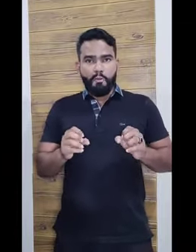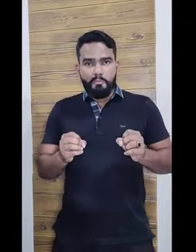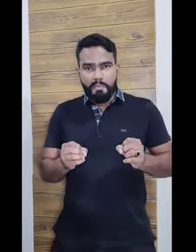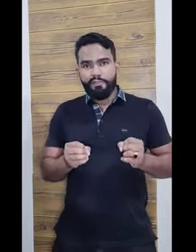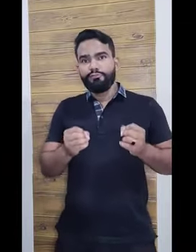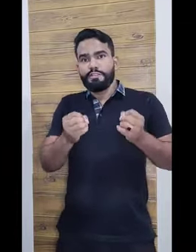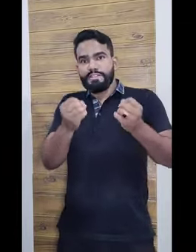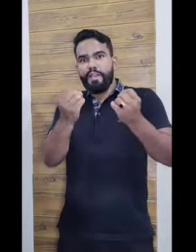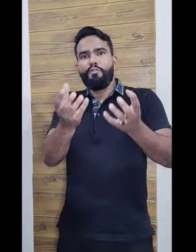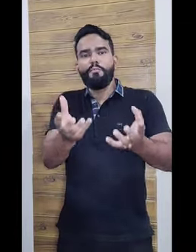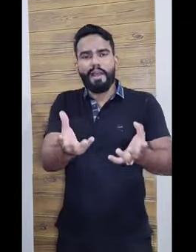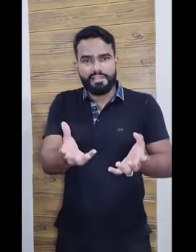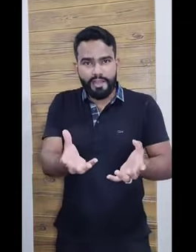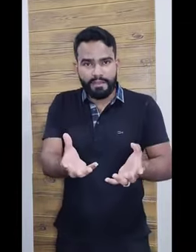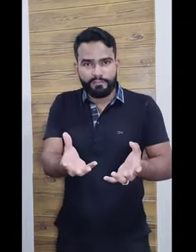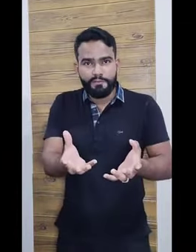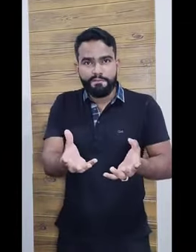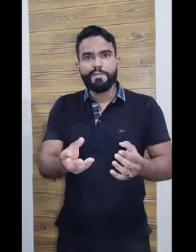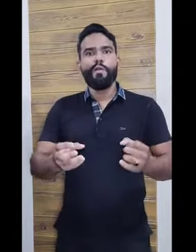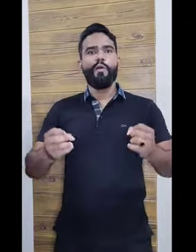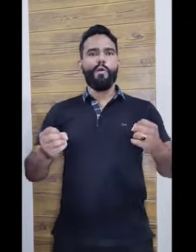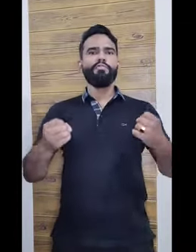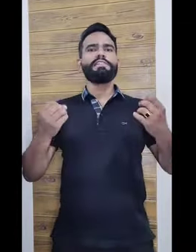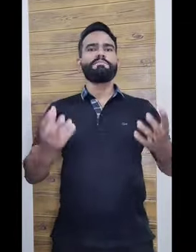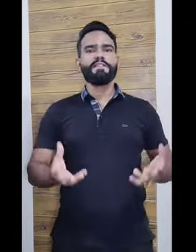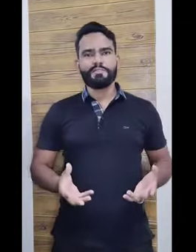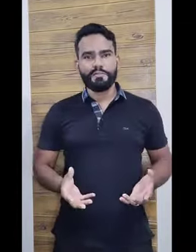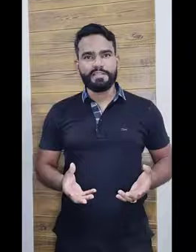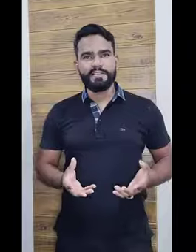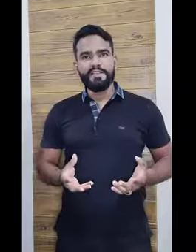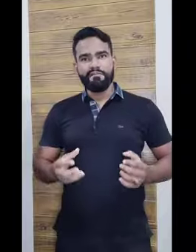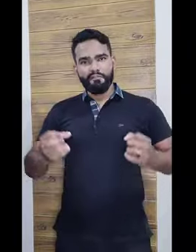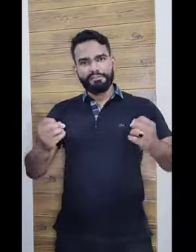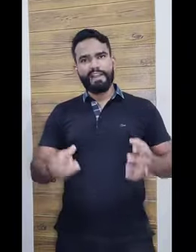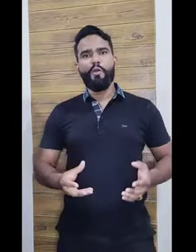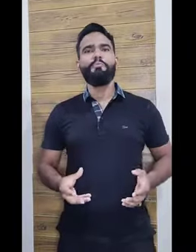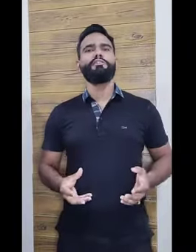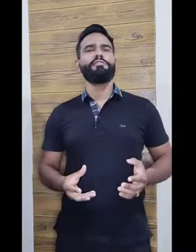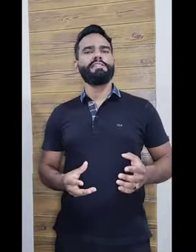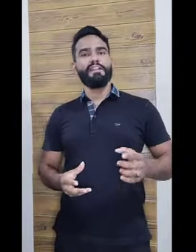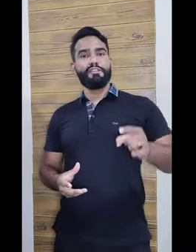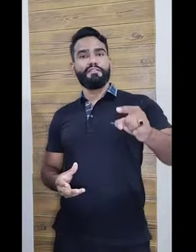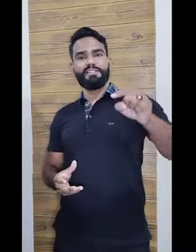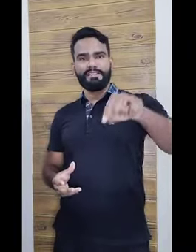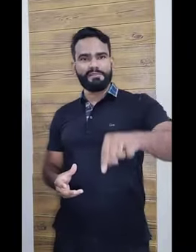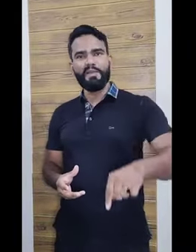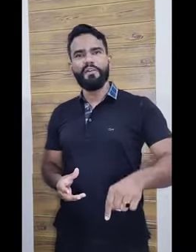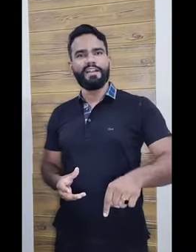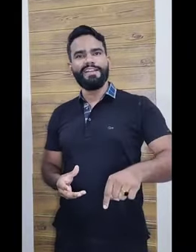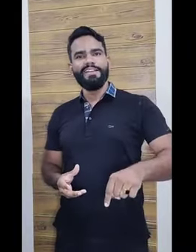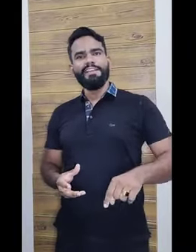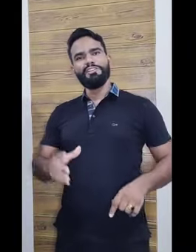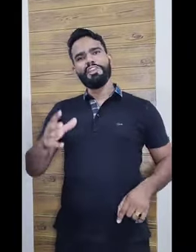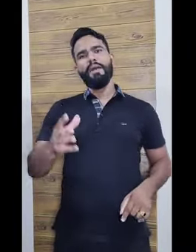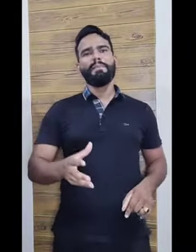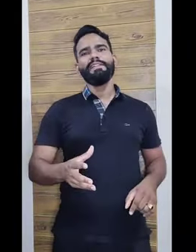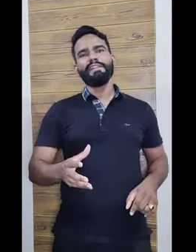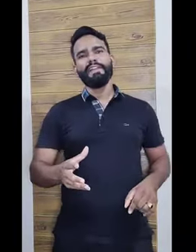por meio do seu compartilhamento, outras pessoas vão ter a oportunidade que você está tendo agora de aprender